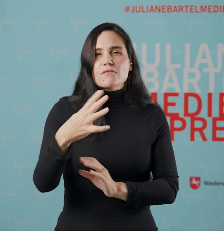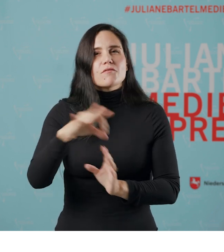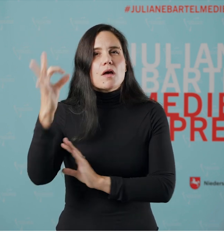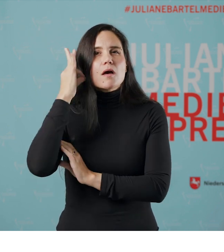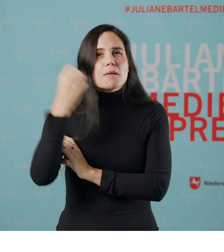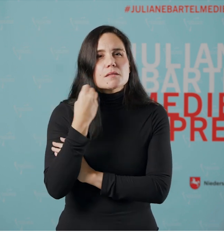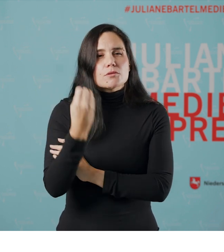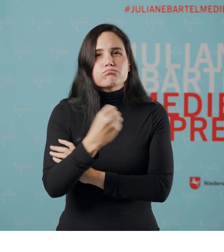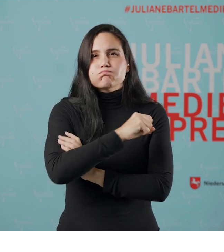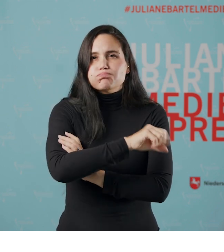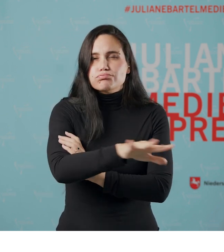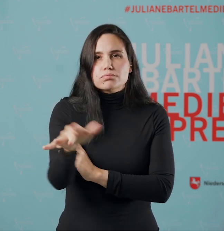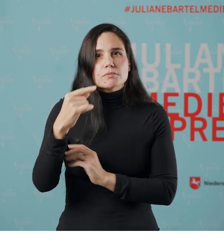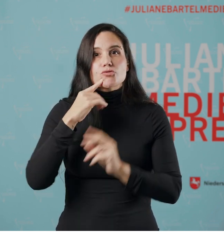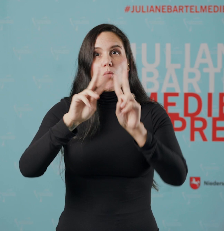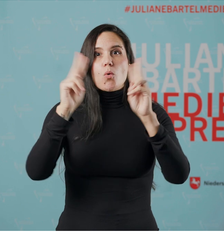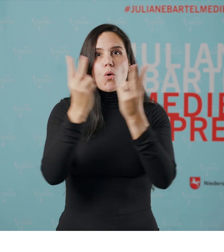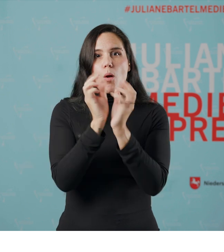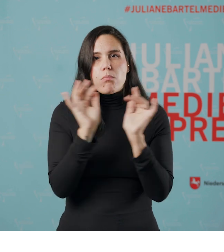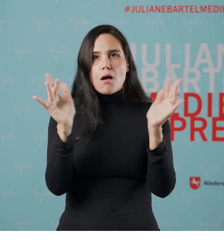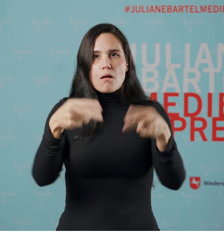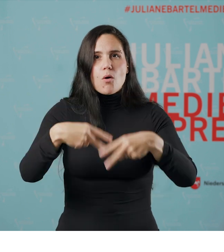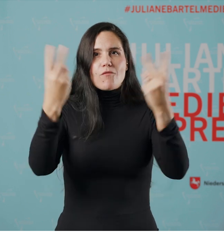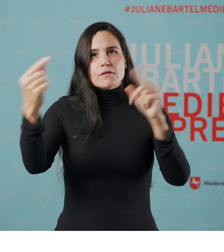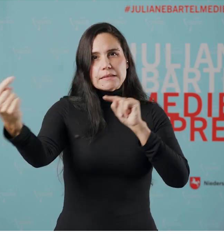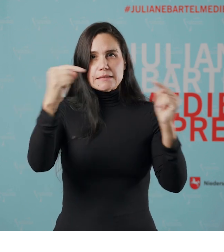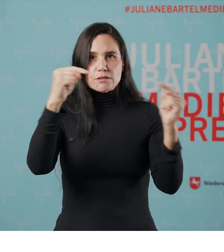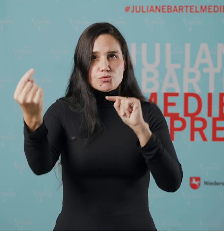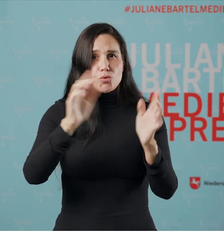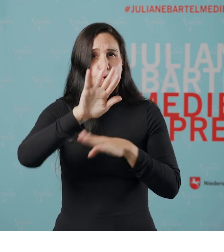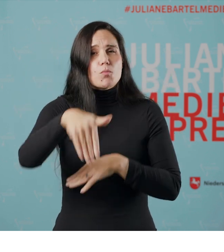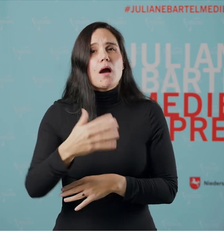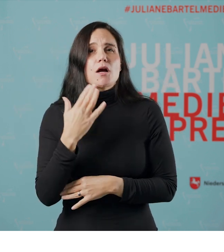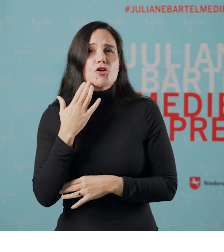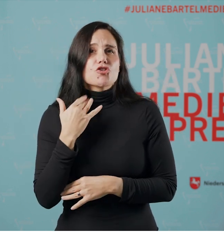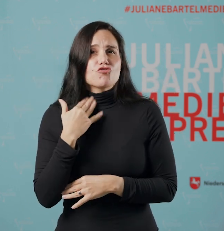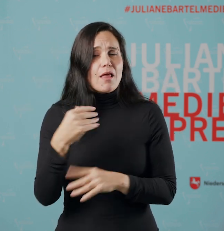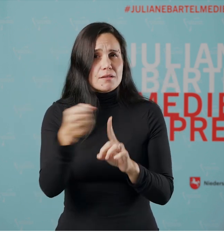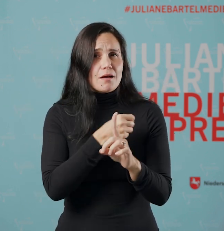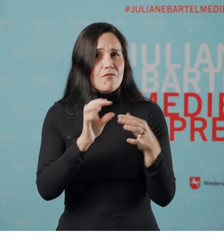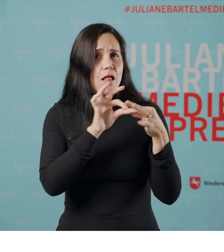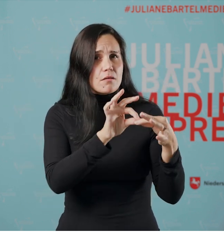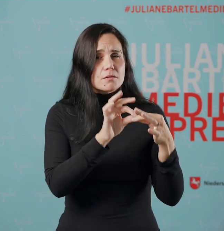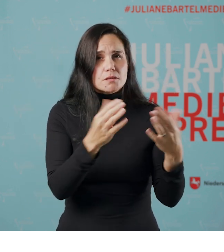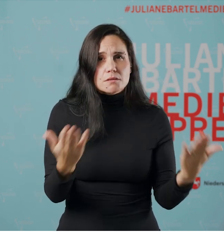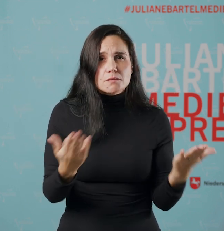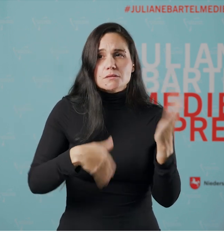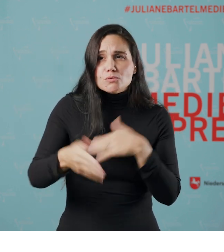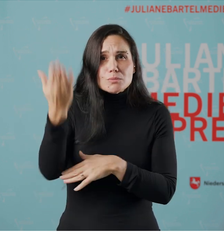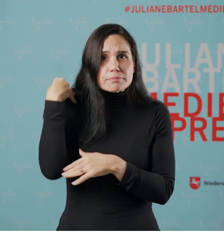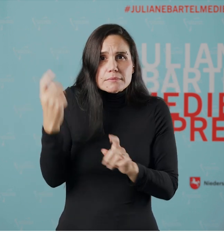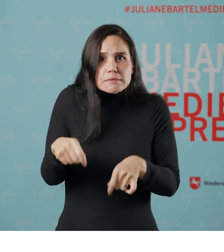erlebt haben, wo wir es erlebt haben, dass es einen weiten, globalen, öffentlichen Diskurs über geschlechterbasierte Gewalt